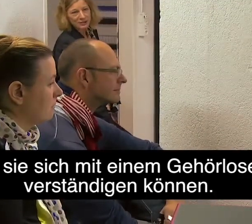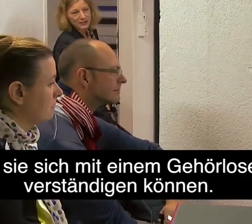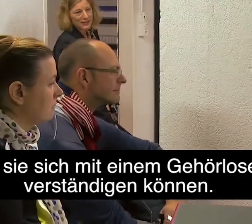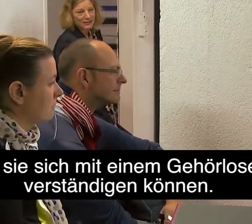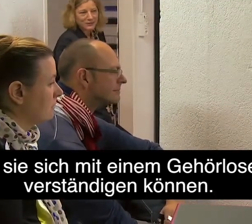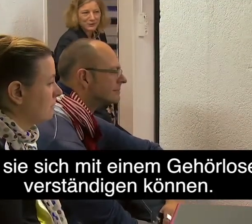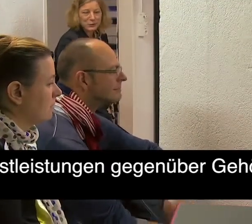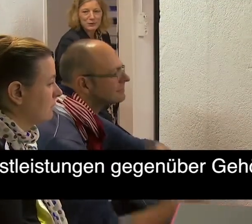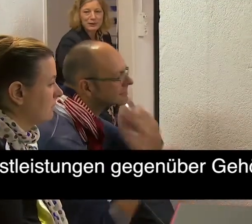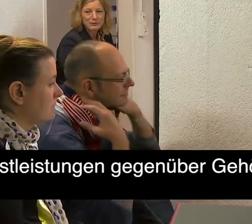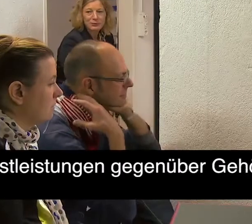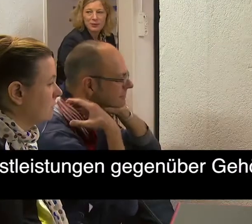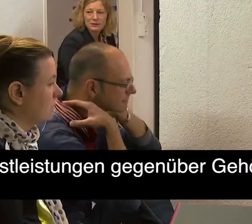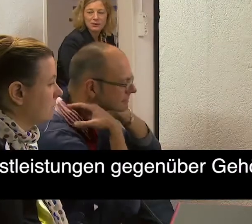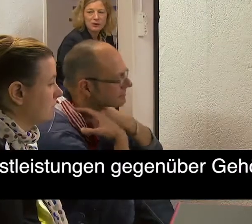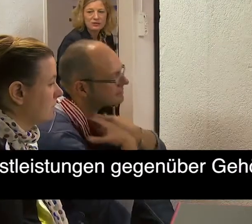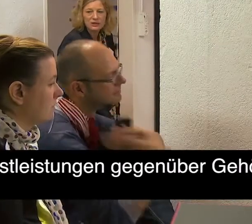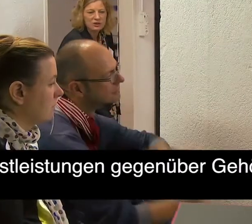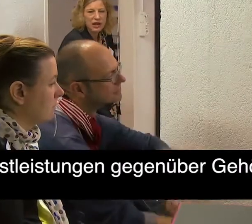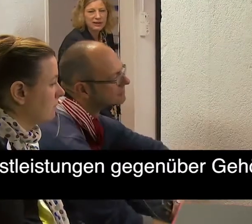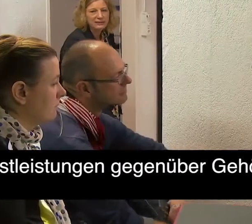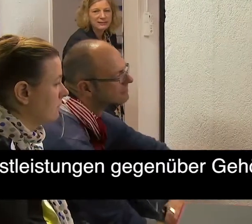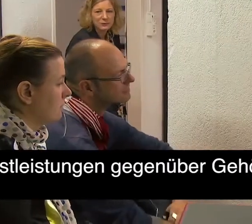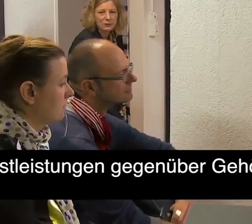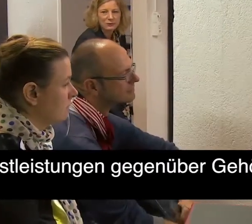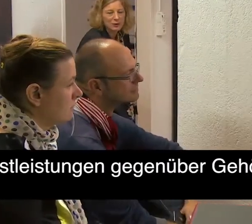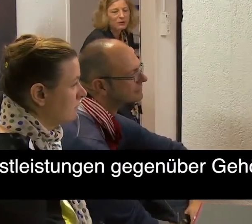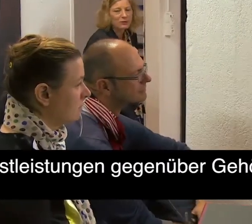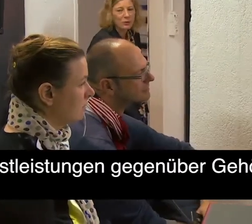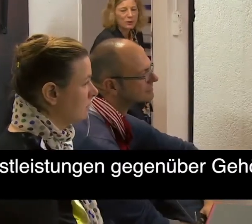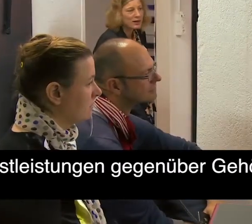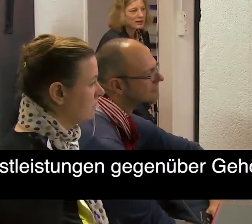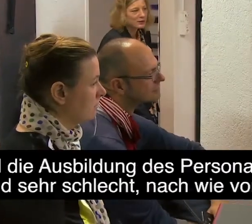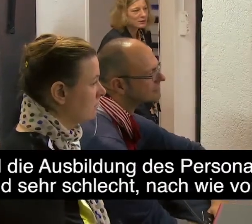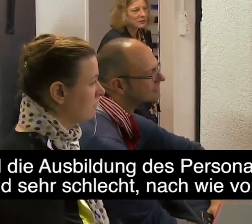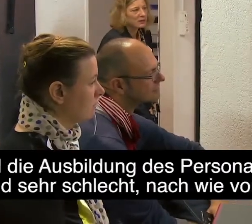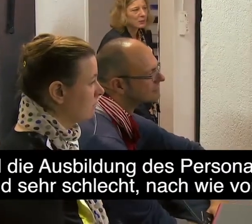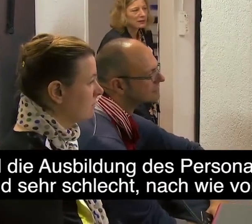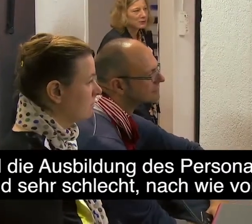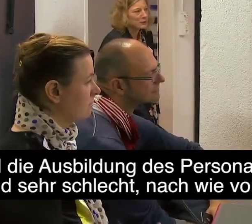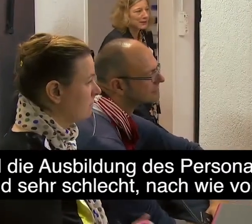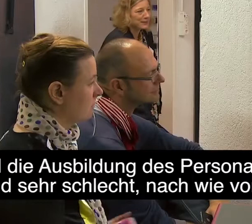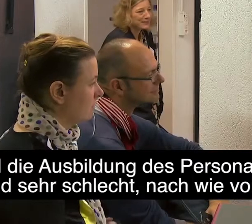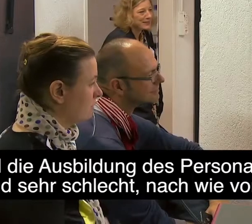Dienstleistung, sage ich, die Ausbildung von Personal ist sehr schlecht, nach wie vor. Mitarbeiterschule.